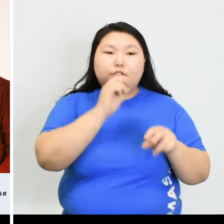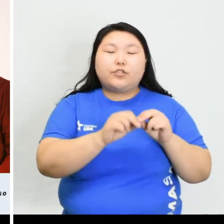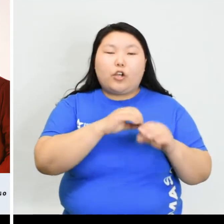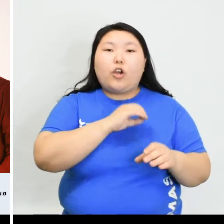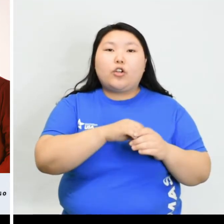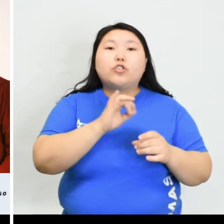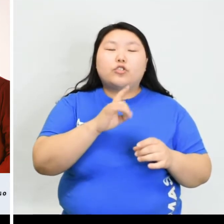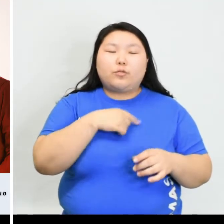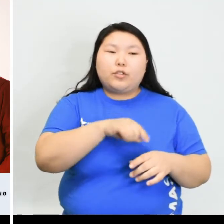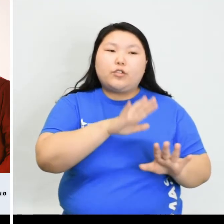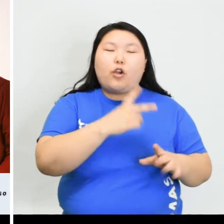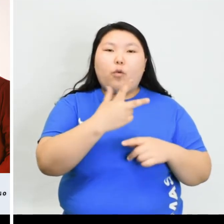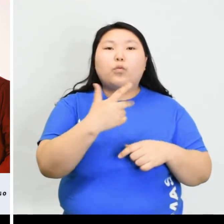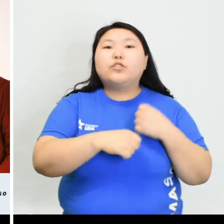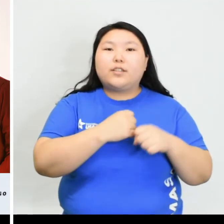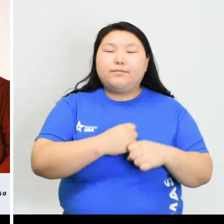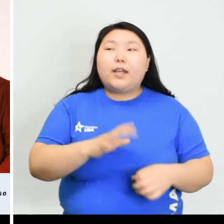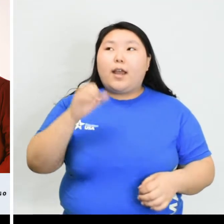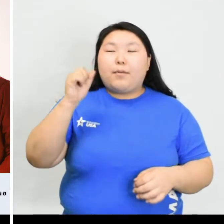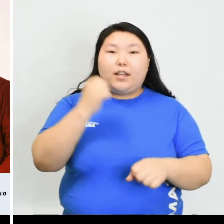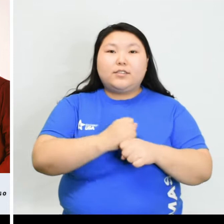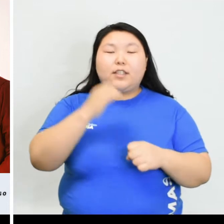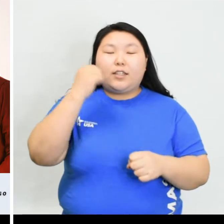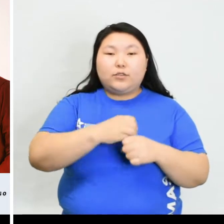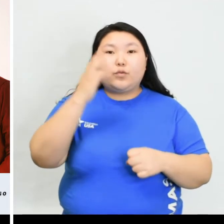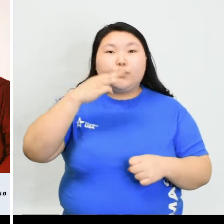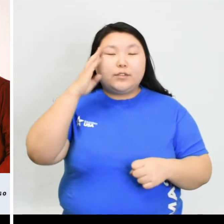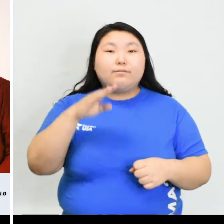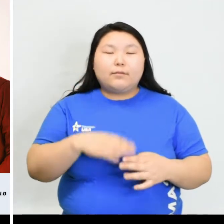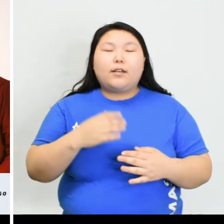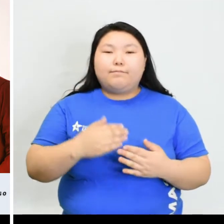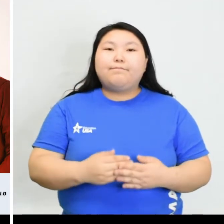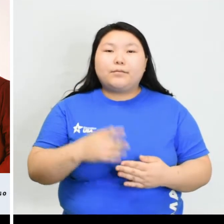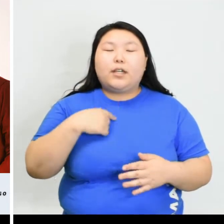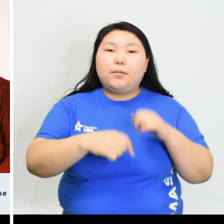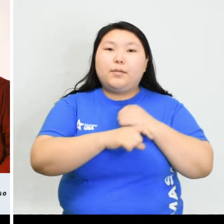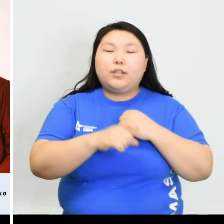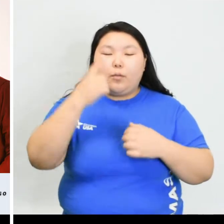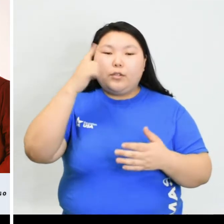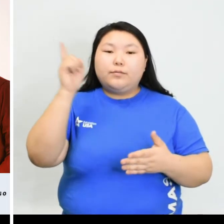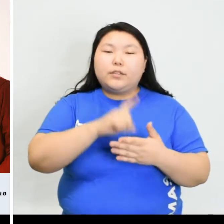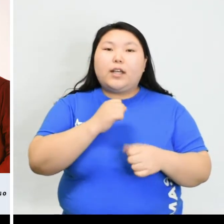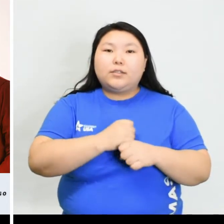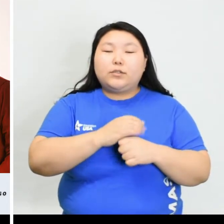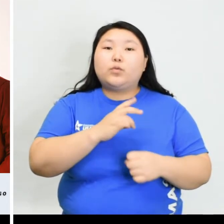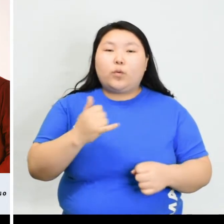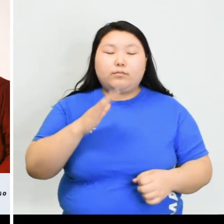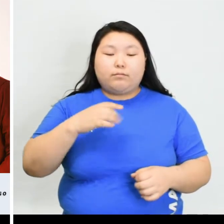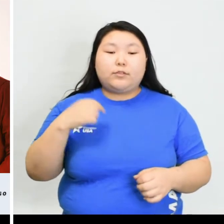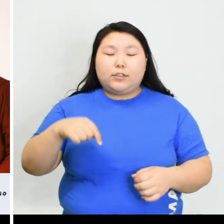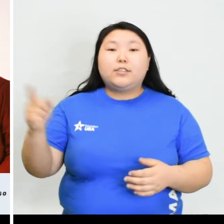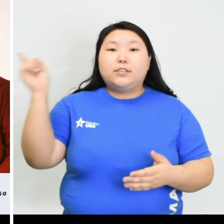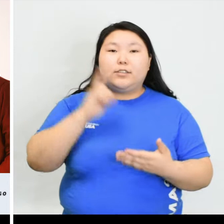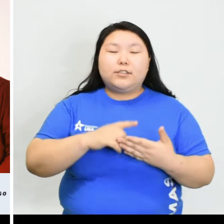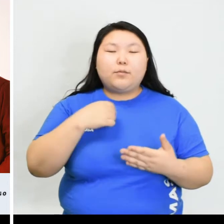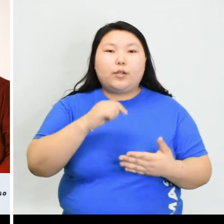ажилд шинжиж орсон. Тэгээд тэндээ нэг 2-3 жил ажиллаж. А бас Америкт ажиллах туршлагатай байна те. Дараа нь мэрэгчлэрээ Монголд ирээд бас ажилласан уу?